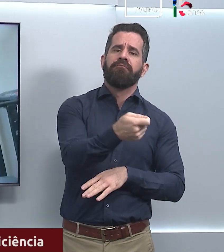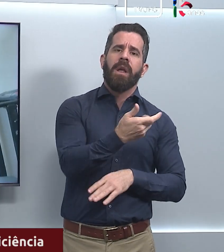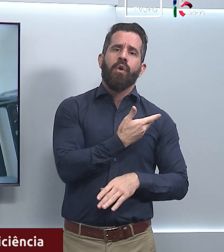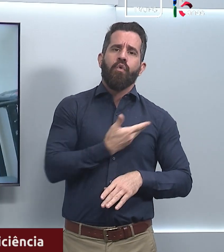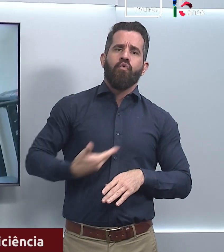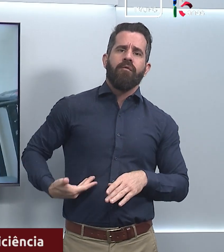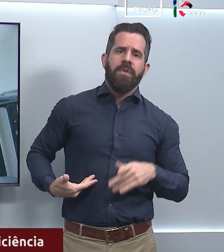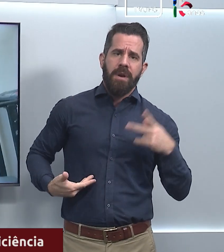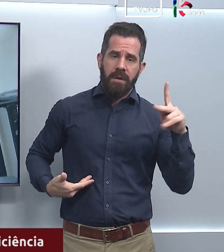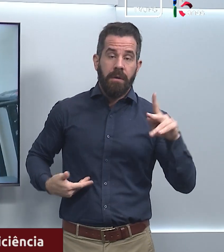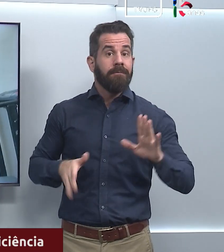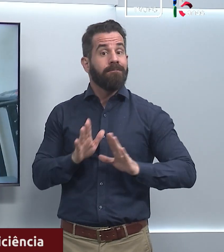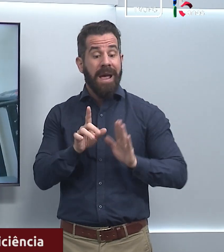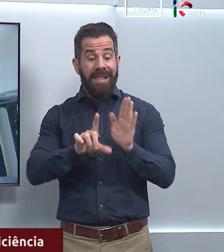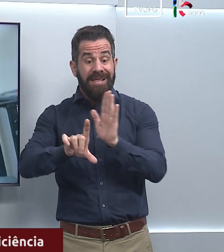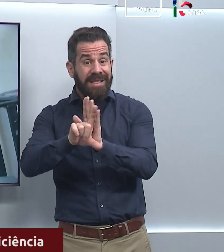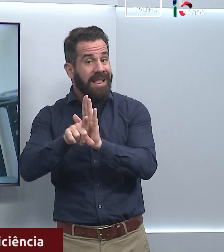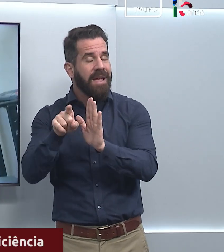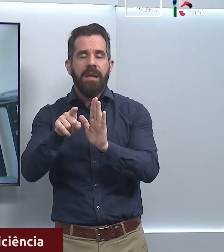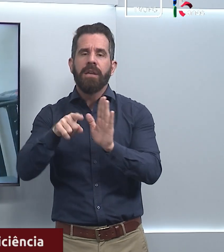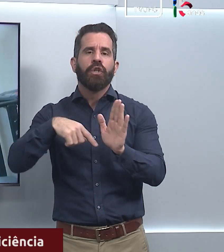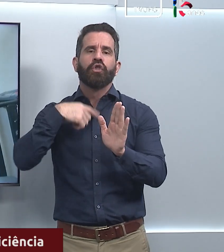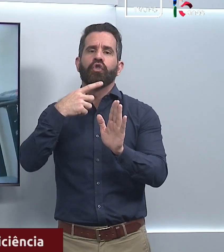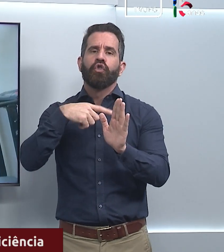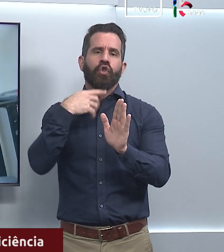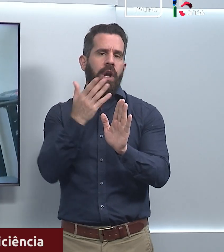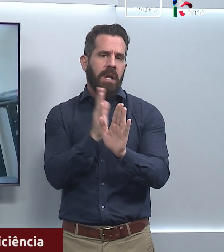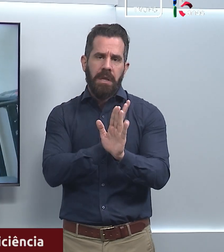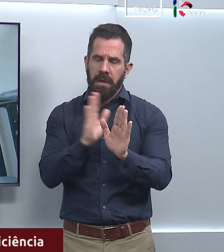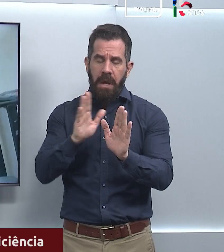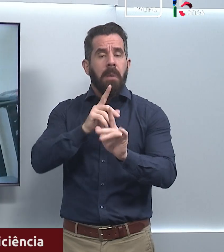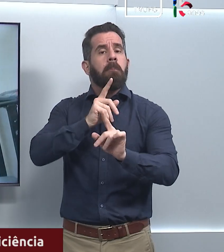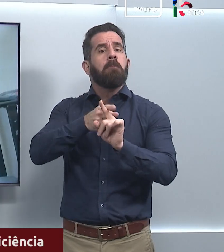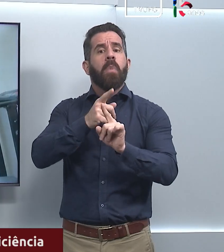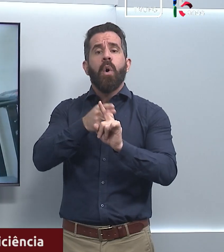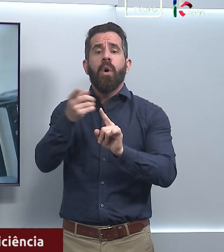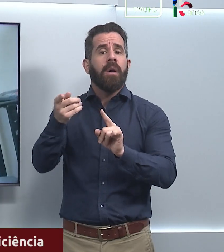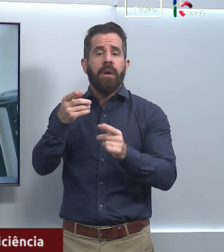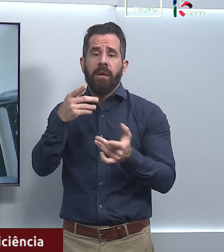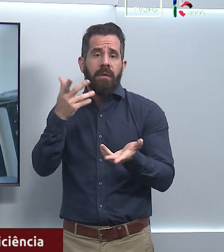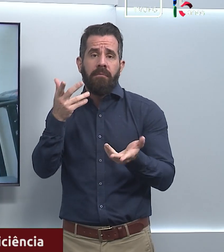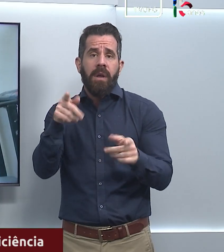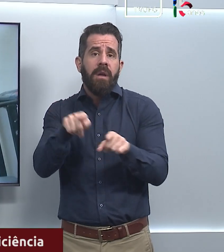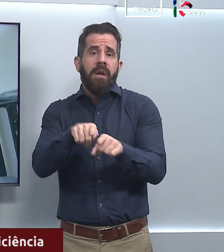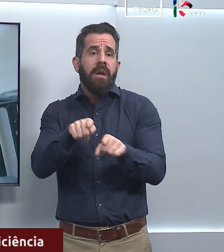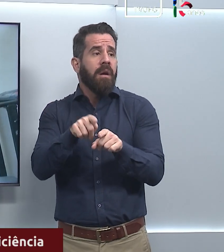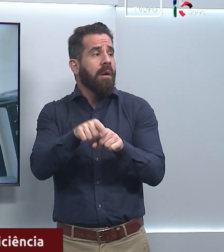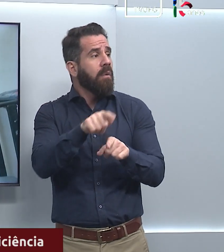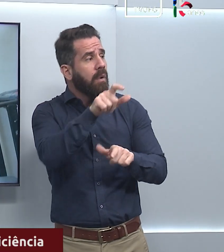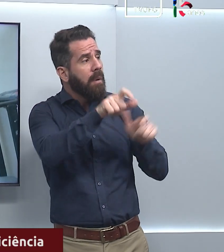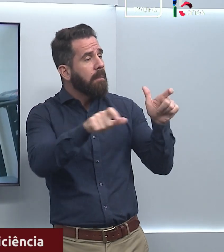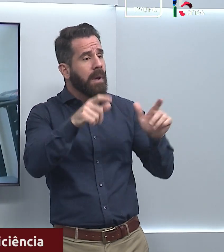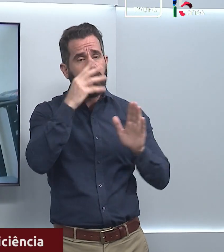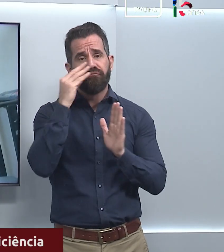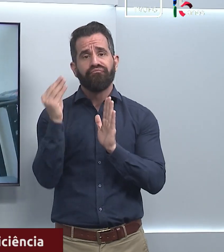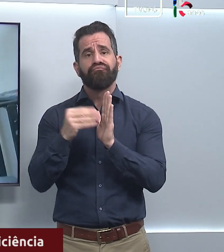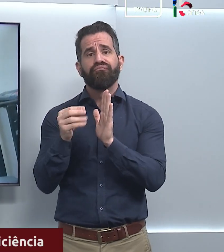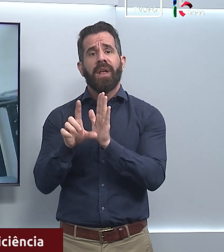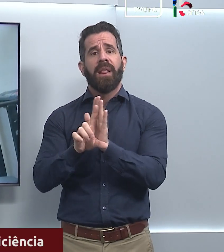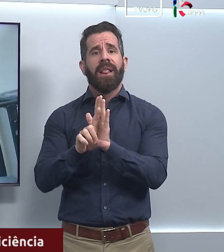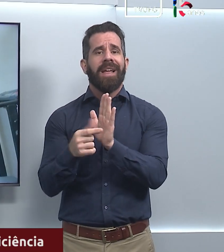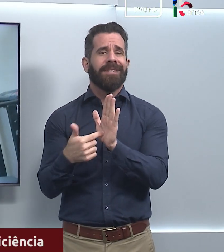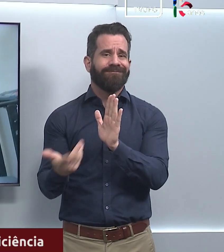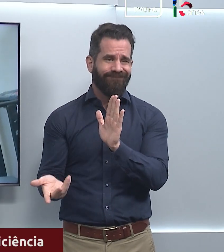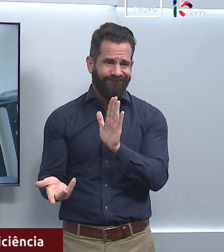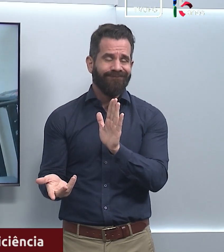em tese, faz muito pouco por nós. Por quê? Porque as pessoas têm por hábito não cumprir a lei.